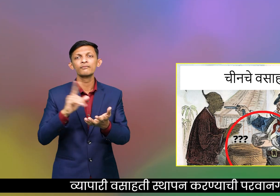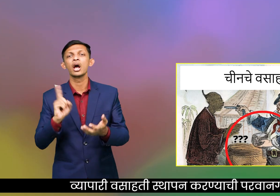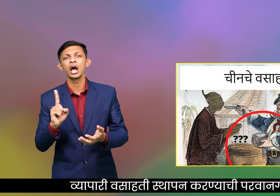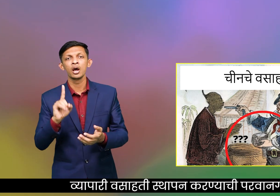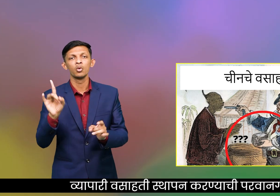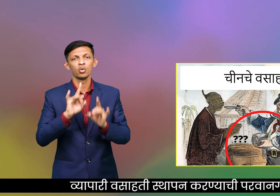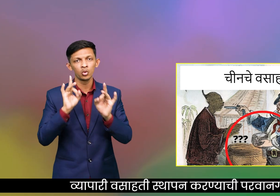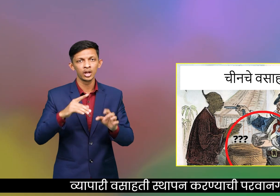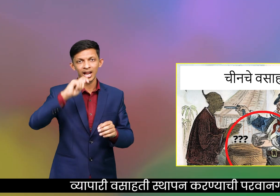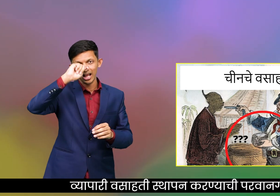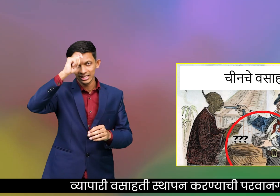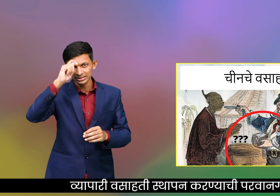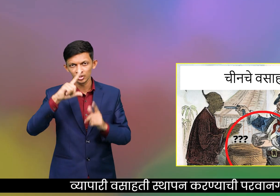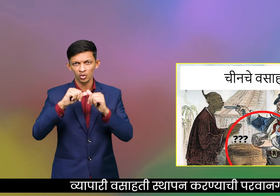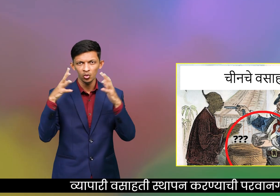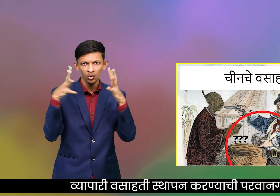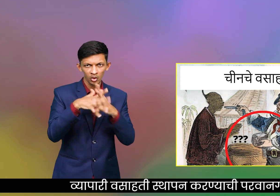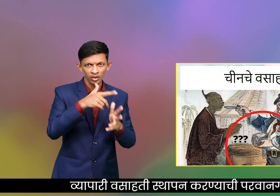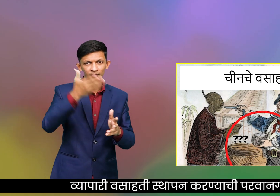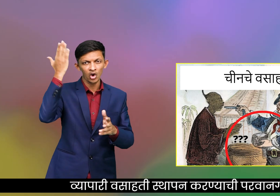व्यापारी वसाहती स्थापन करण्याची परवानगी मिळाली.